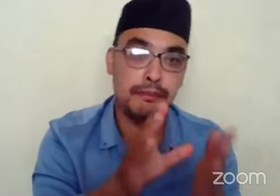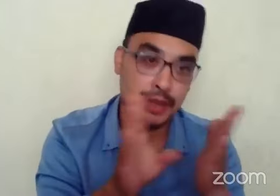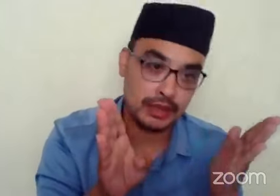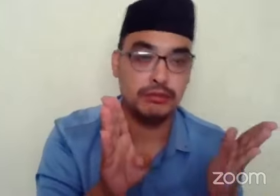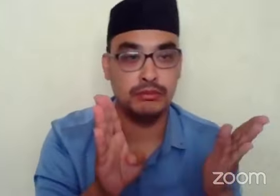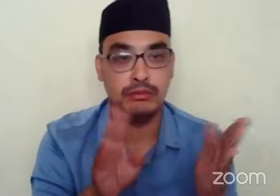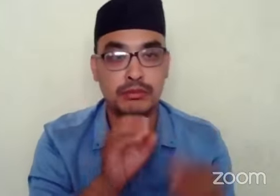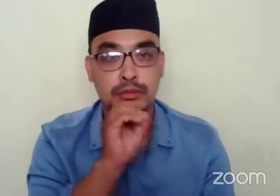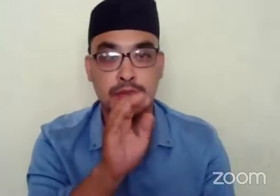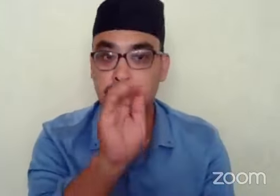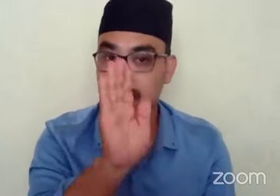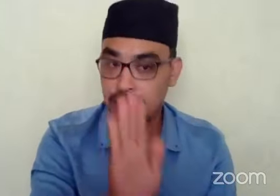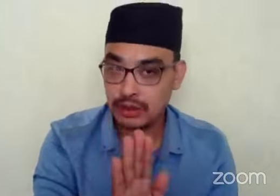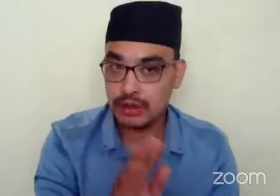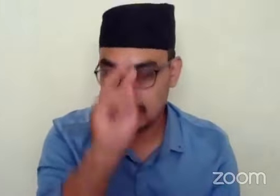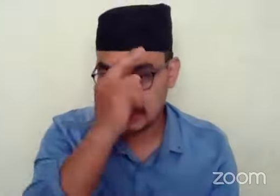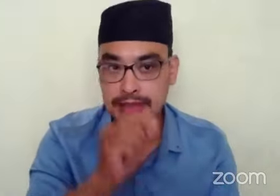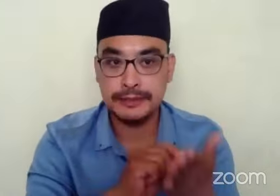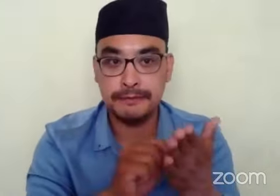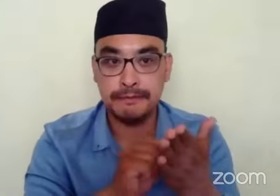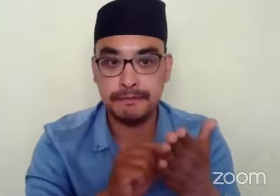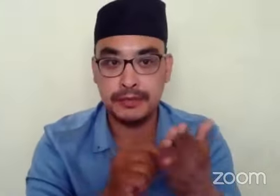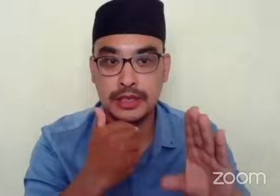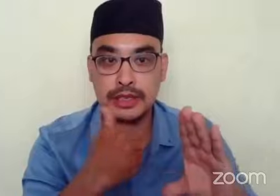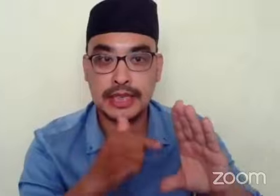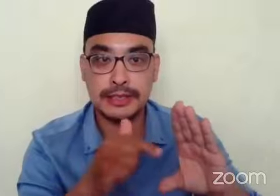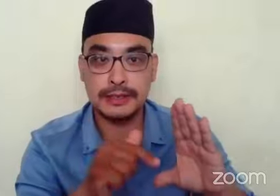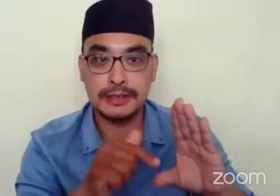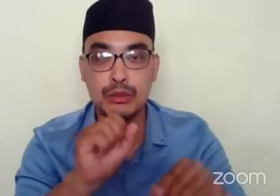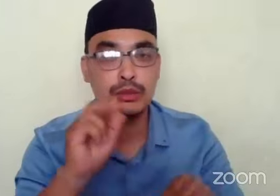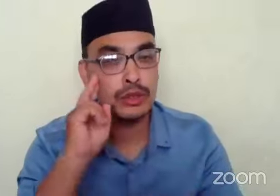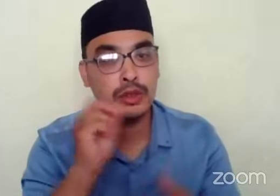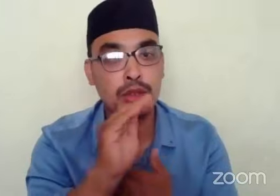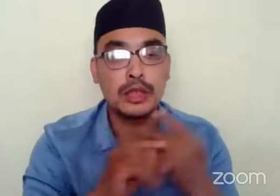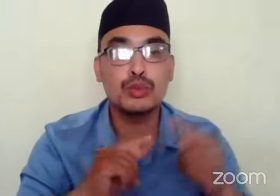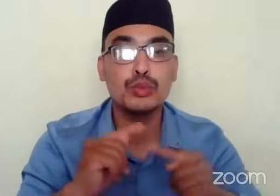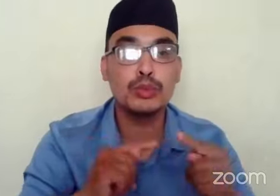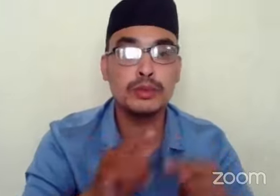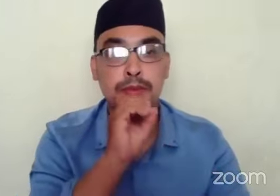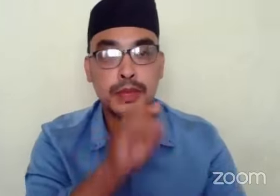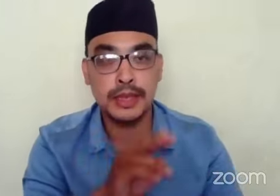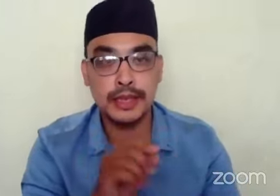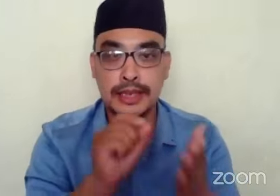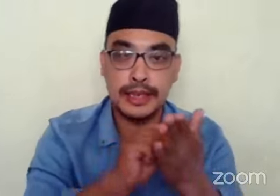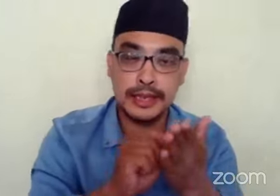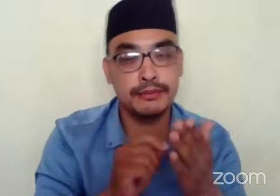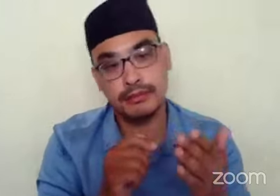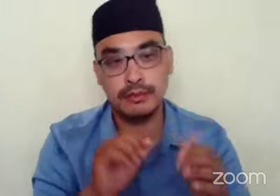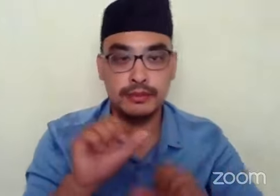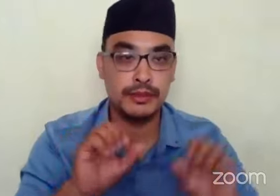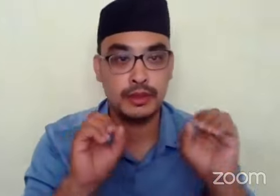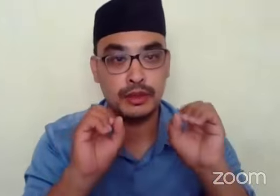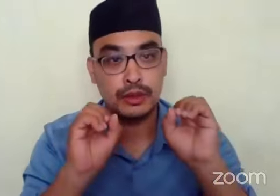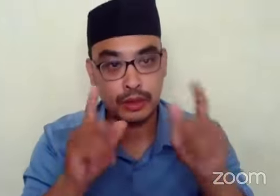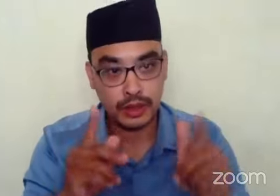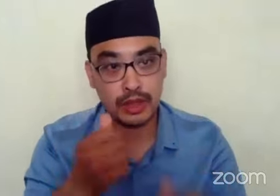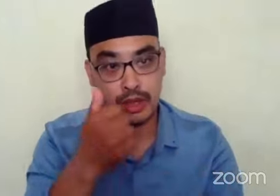भन्न सक्नुहुन्छ अथवा लेख्न सक्नुहुन्छ। कसरी सहज हुन्छ तपाईँहरूले त्यो चाहिँ राख्न सक्नुहुन्छ। र अब चाहिँ